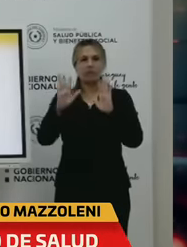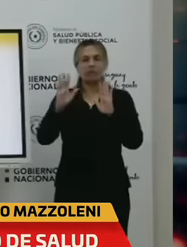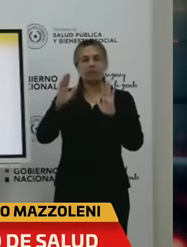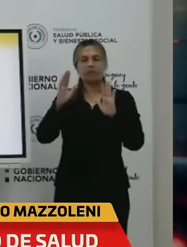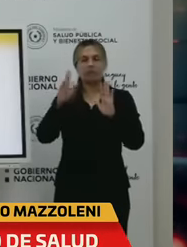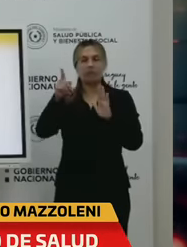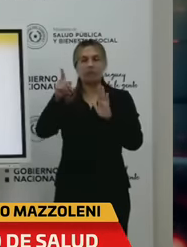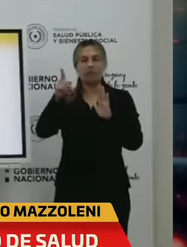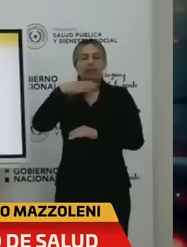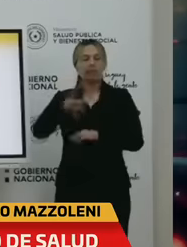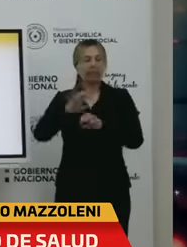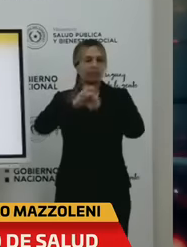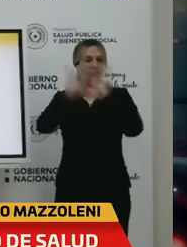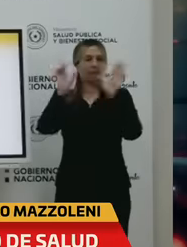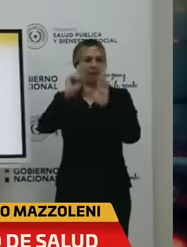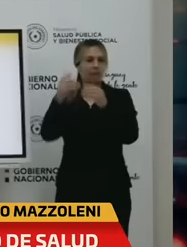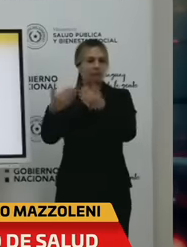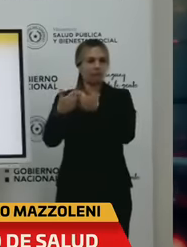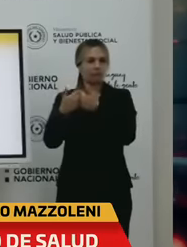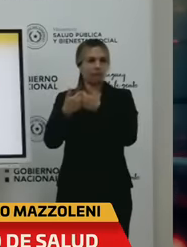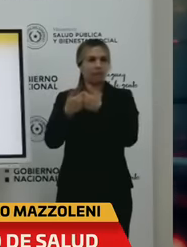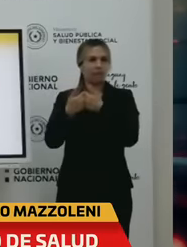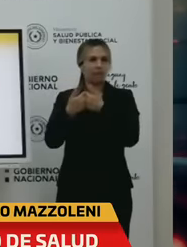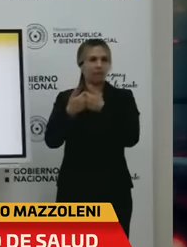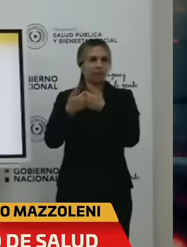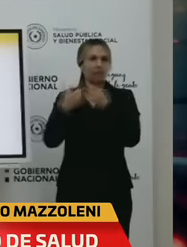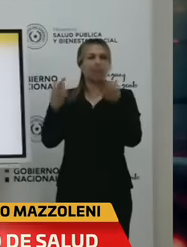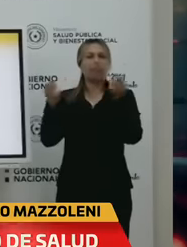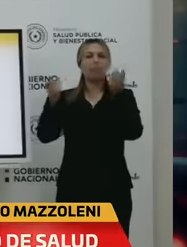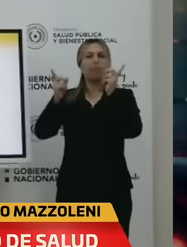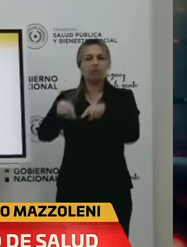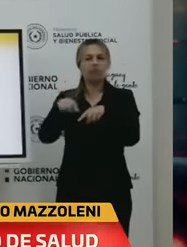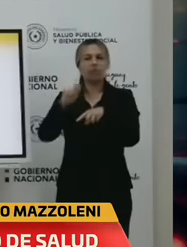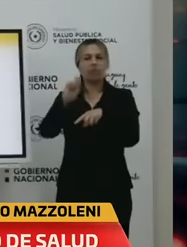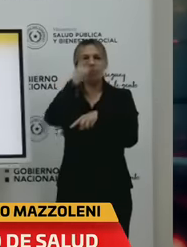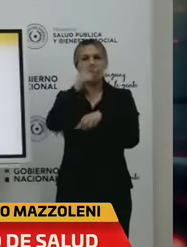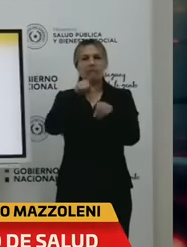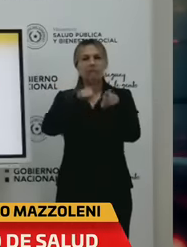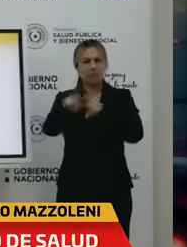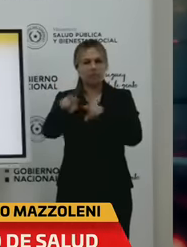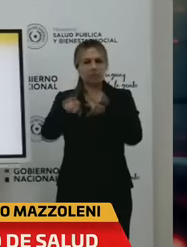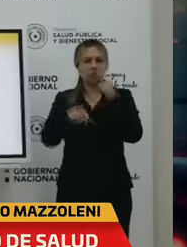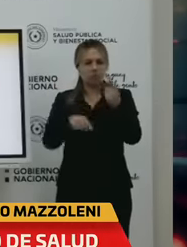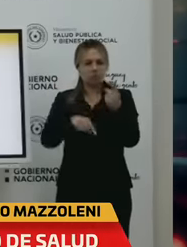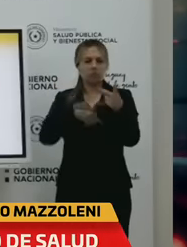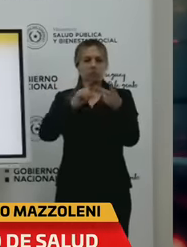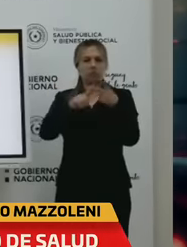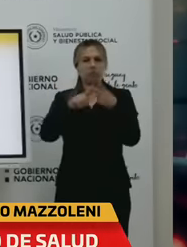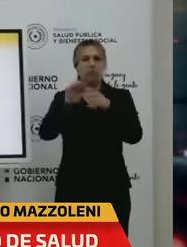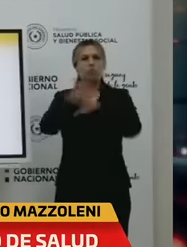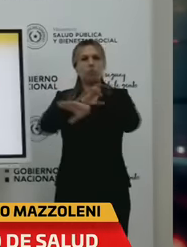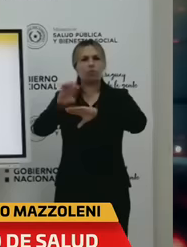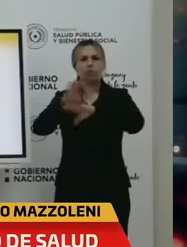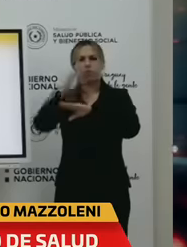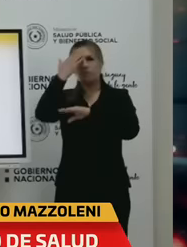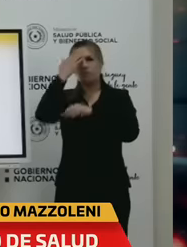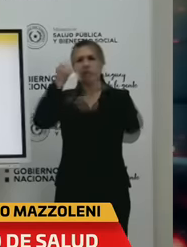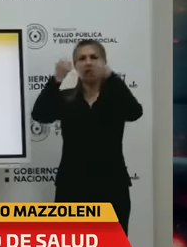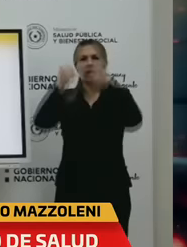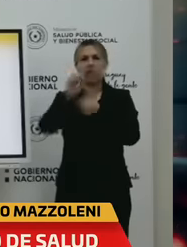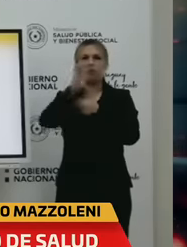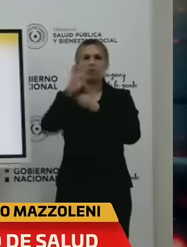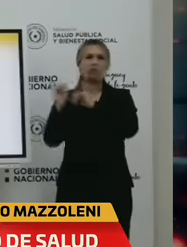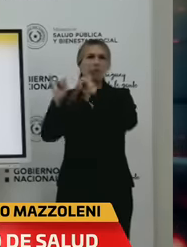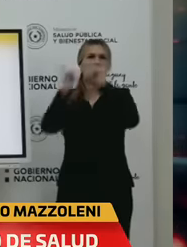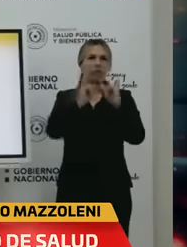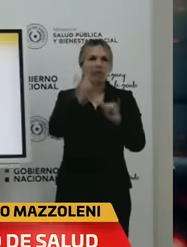pregunta. Me dicen qué pasó con los test rápidos y dicen por qué se hace el aislamiento todavía pudiendo tener tantos